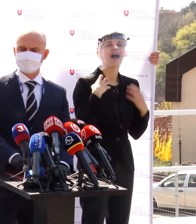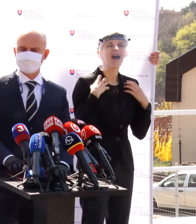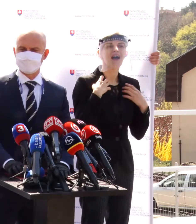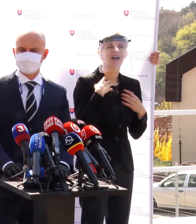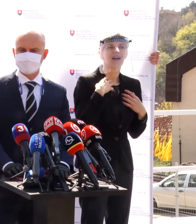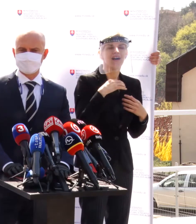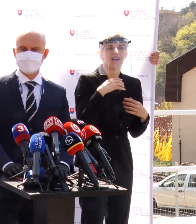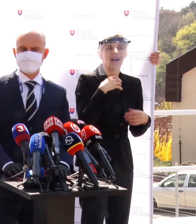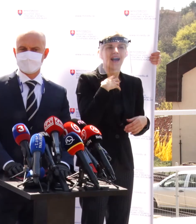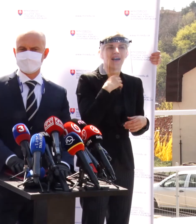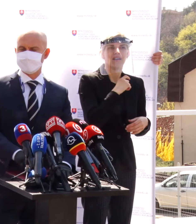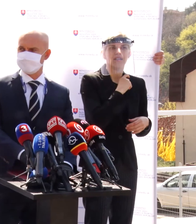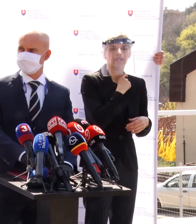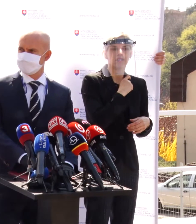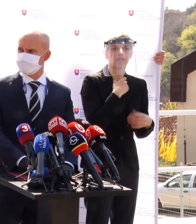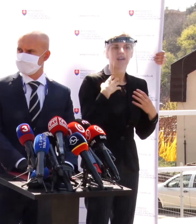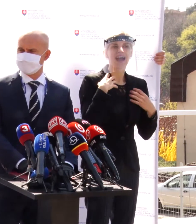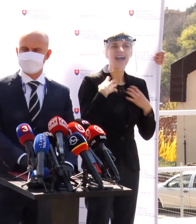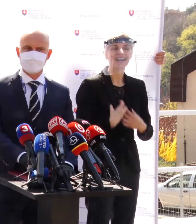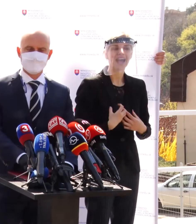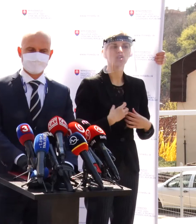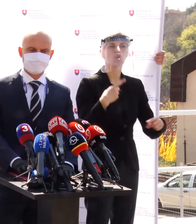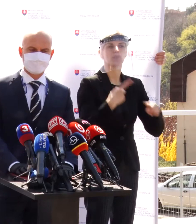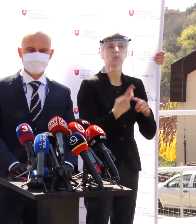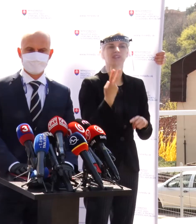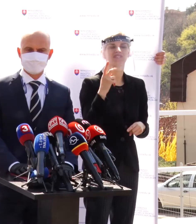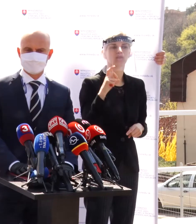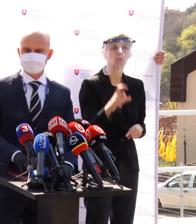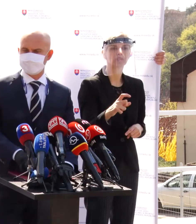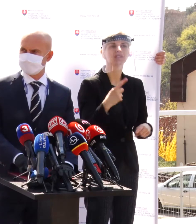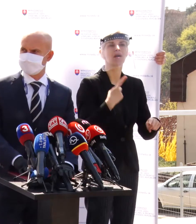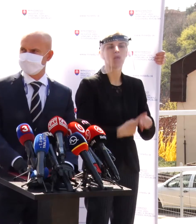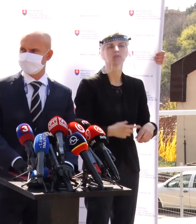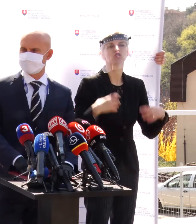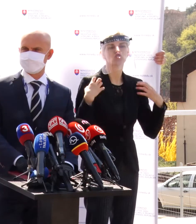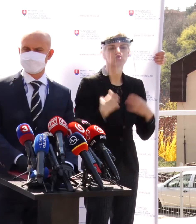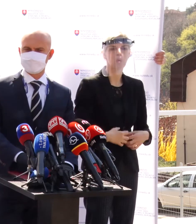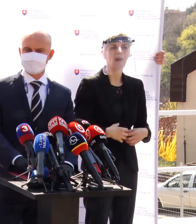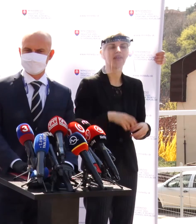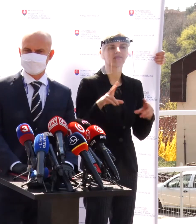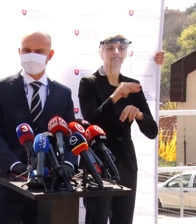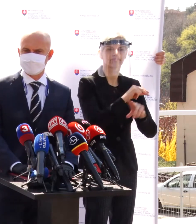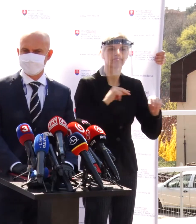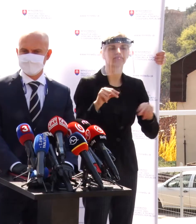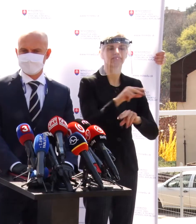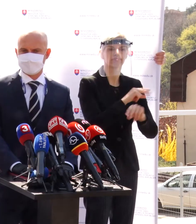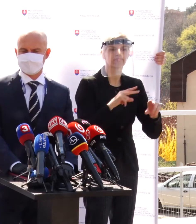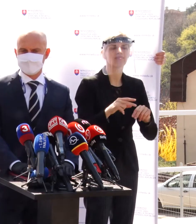a s jednotlivými rektormi alebo s vyššími územnými celkami a so županmi a bude to veľmi koordinované a bude to z ich